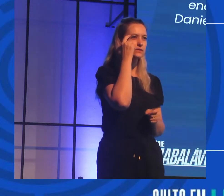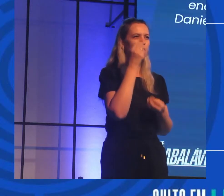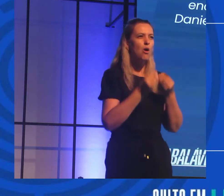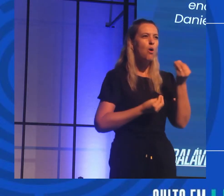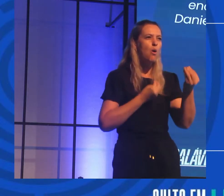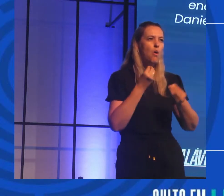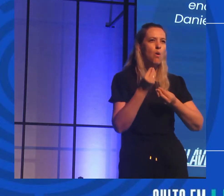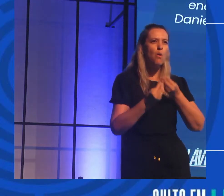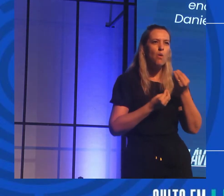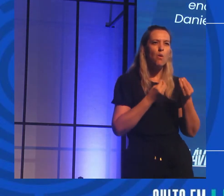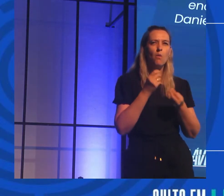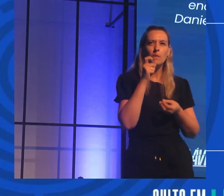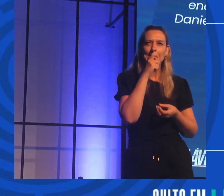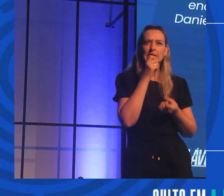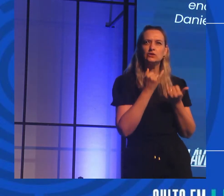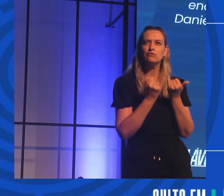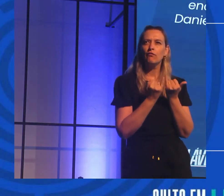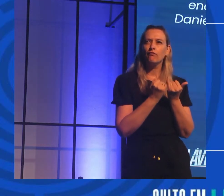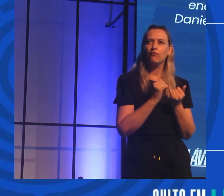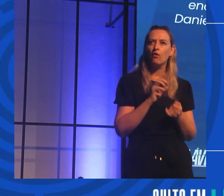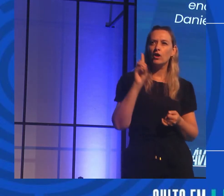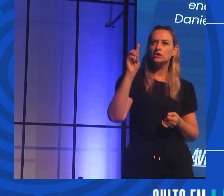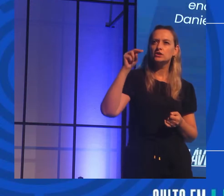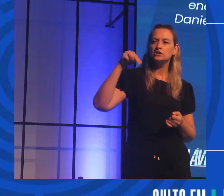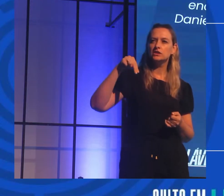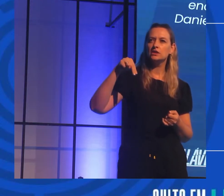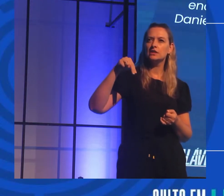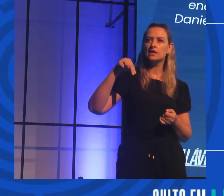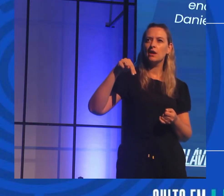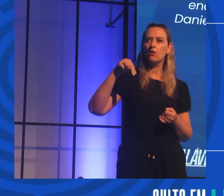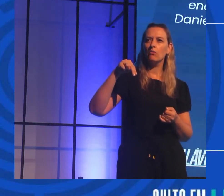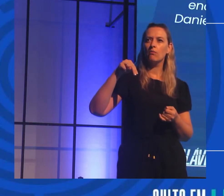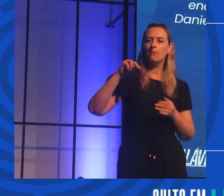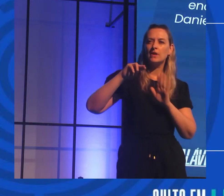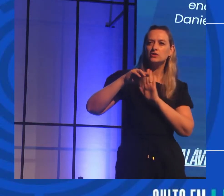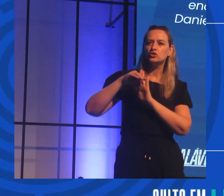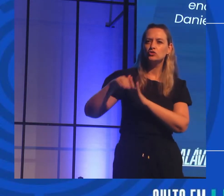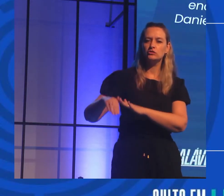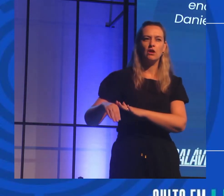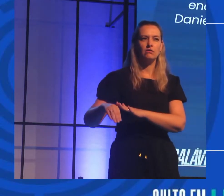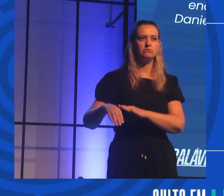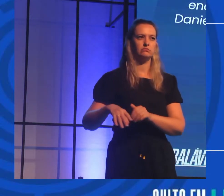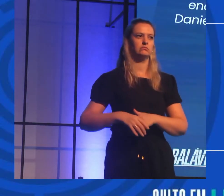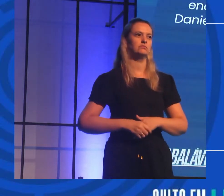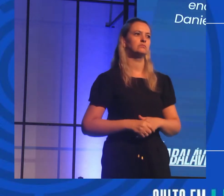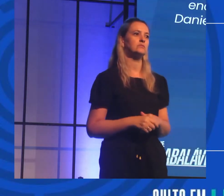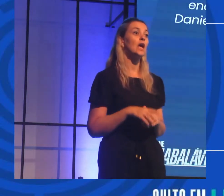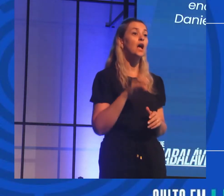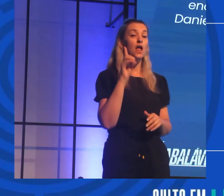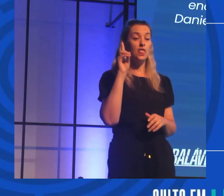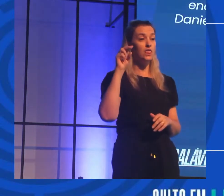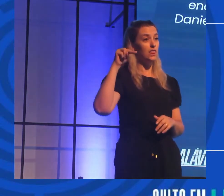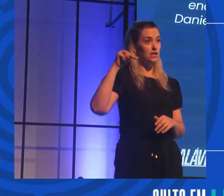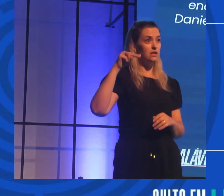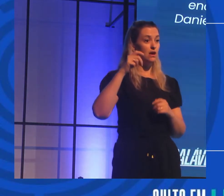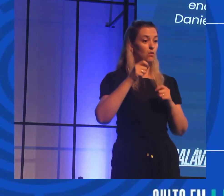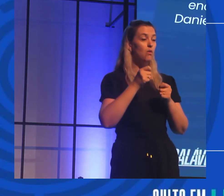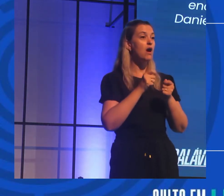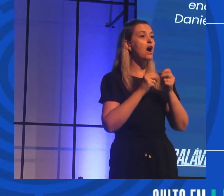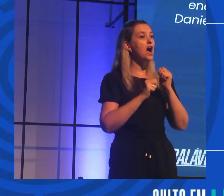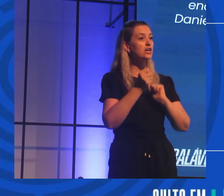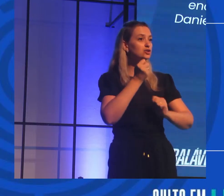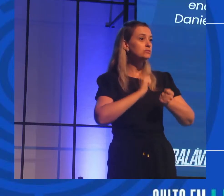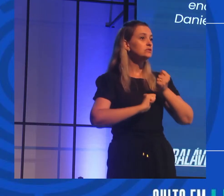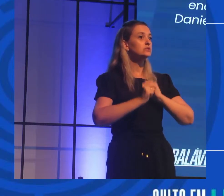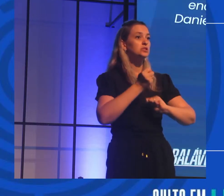era apenas talentoso, um bom administrador, um excelente administrador. Ele não é apenas alguém que sabia de fato cuidar das coisas que